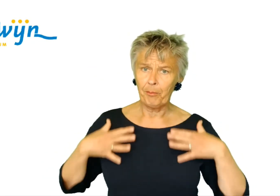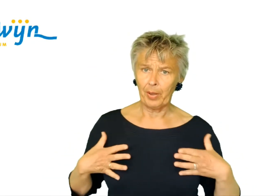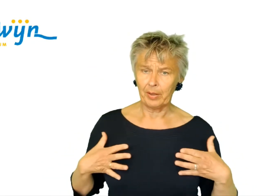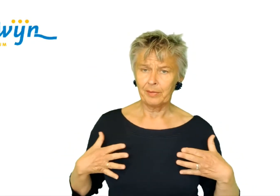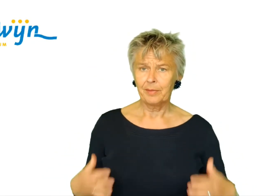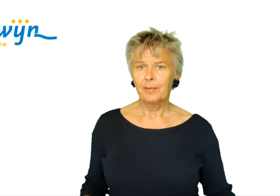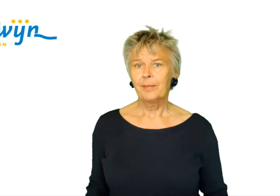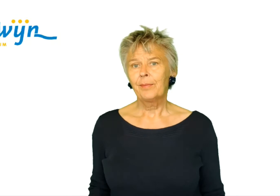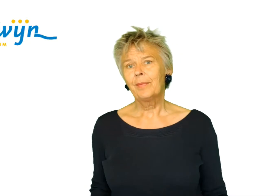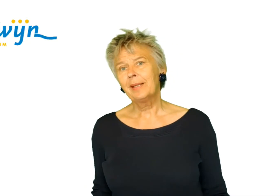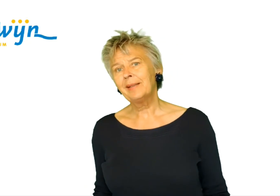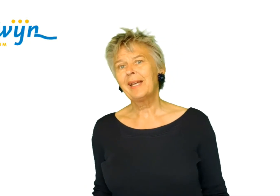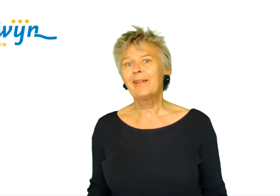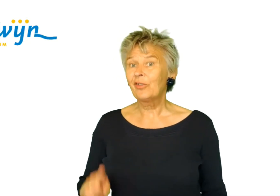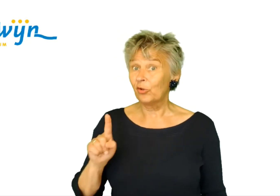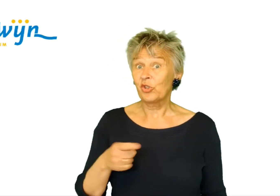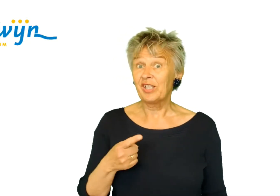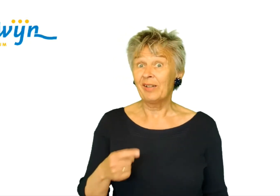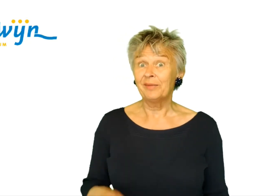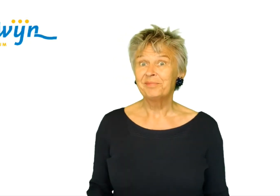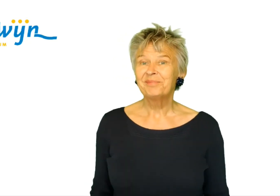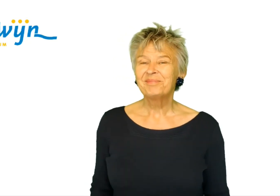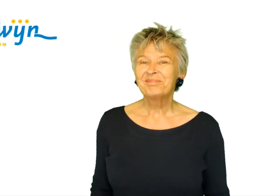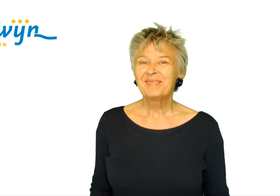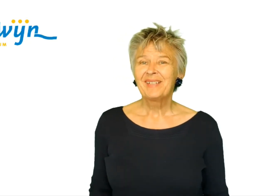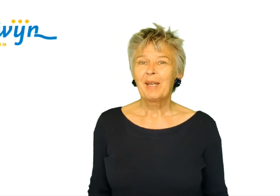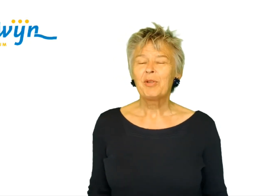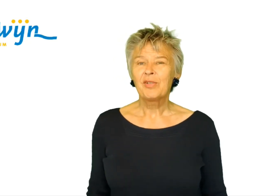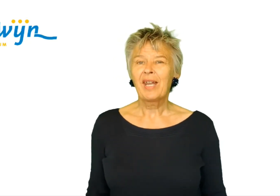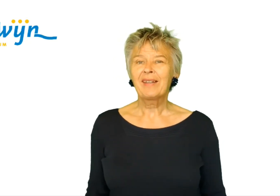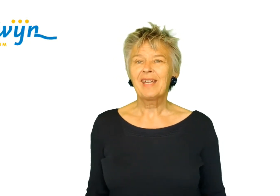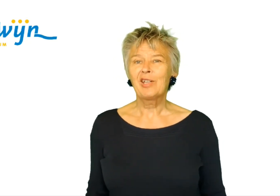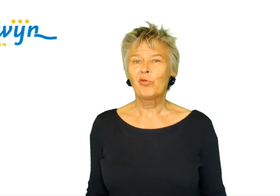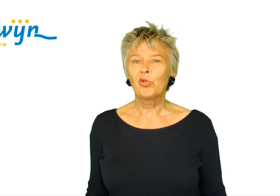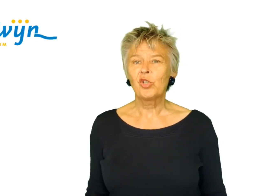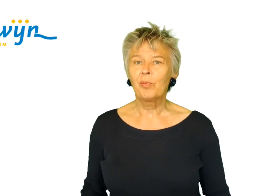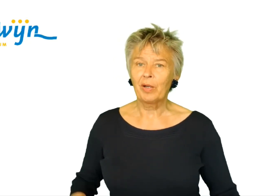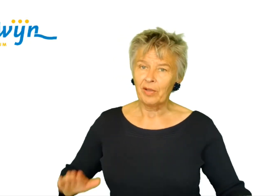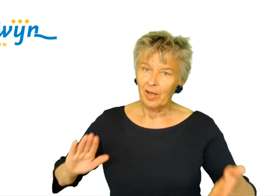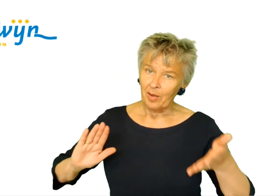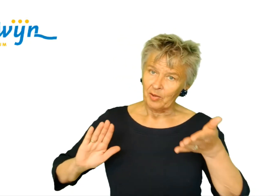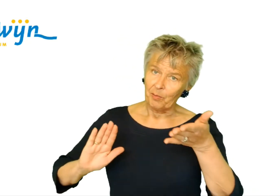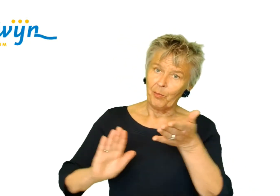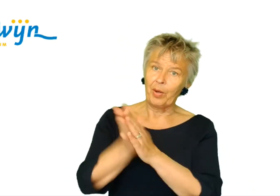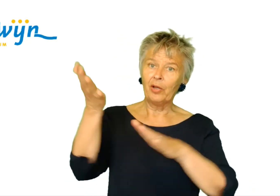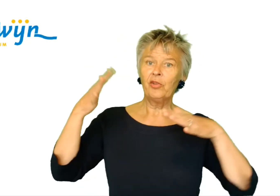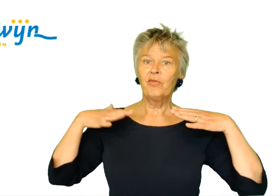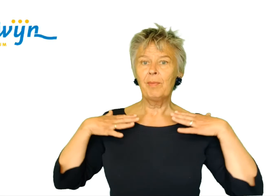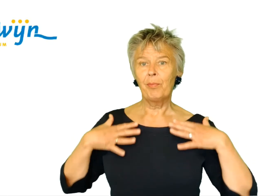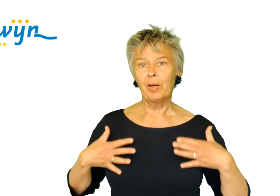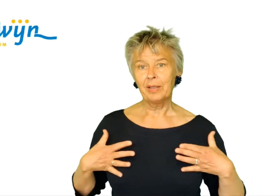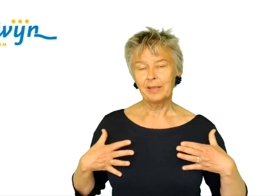brandweerpak. Maar dat gaat te snel. Heb je te weinig tijd voor. Dus je pakt het brandweerpak.